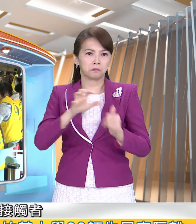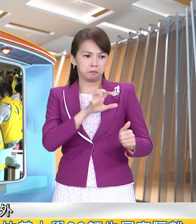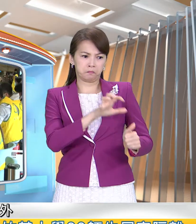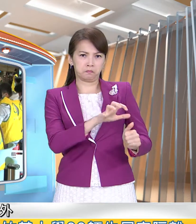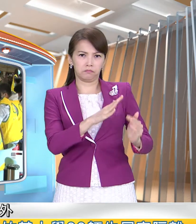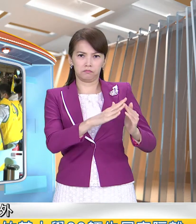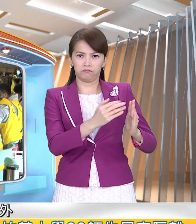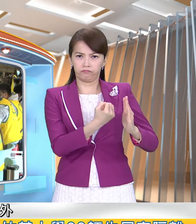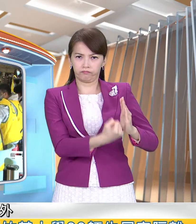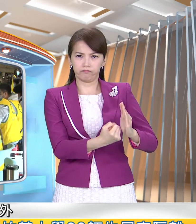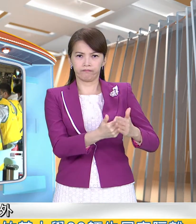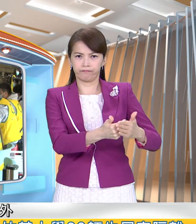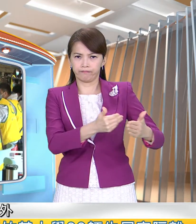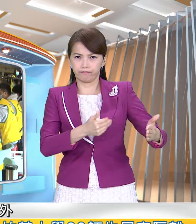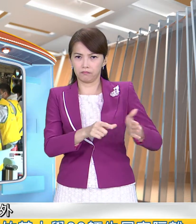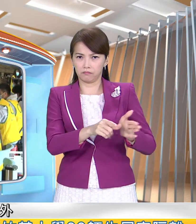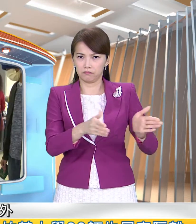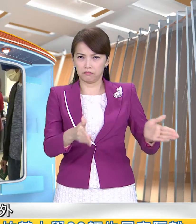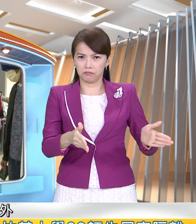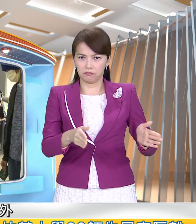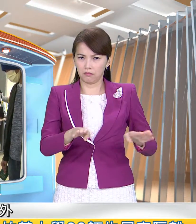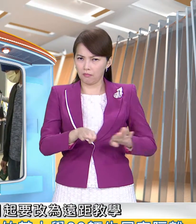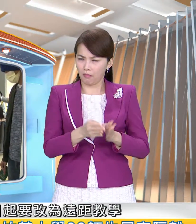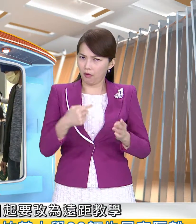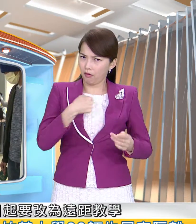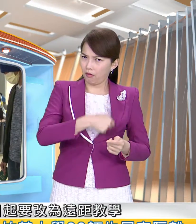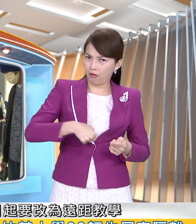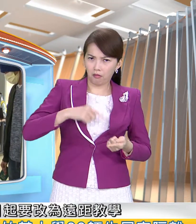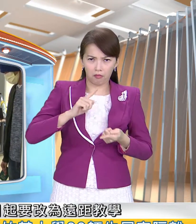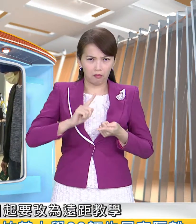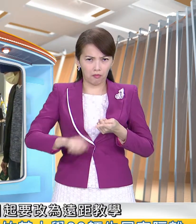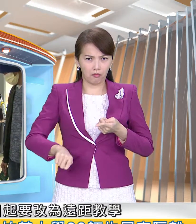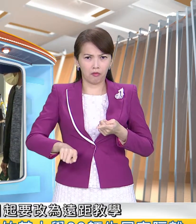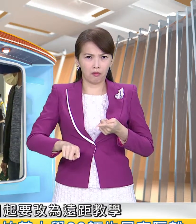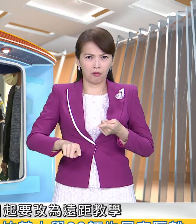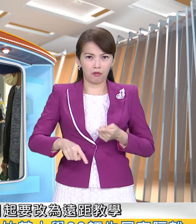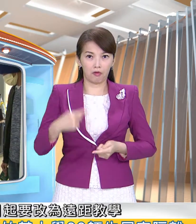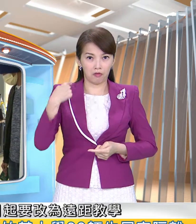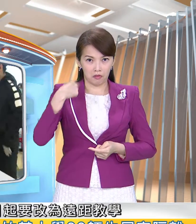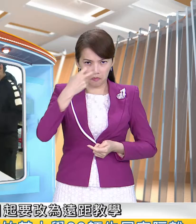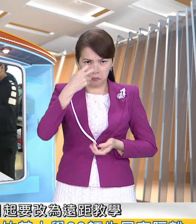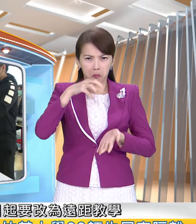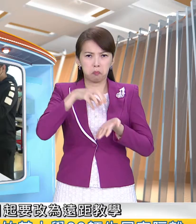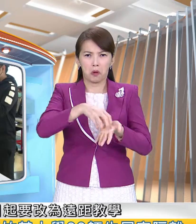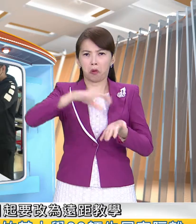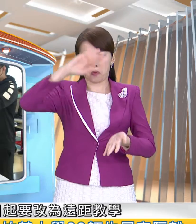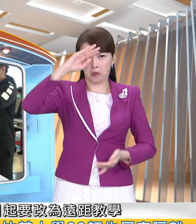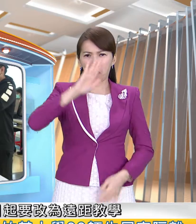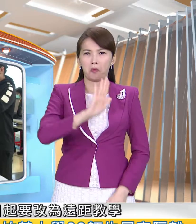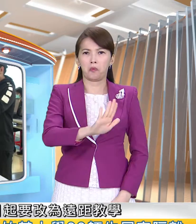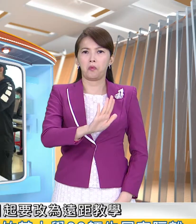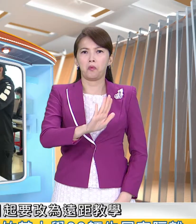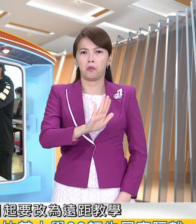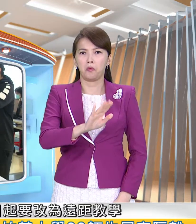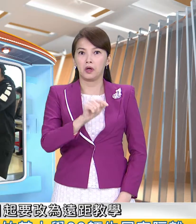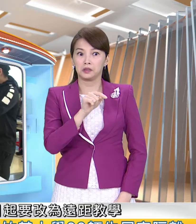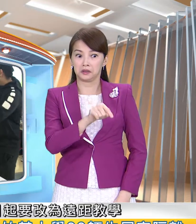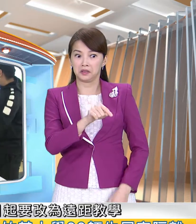都已经居家隔离之外。这个学校有20门课，从即日起要改